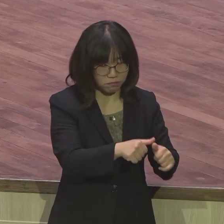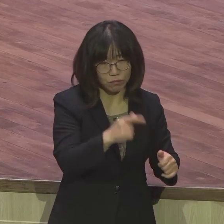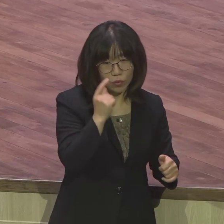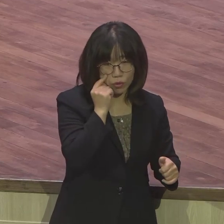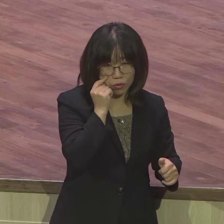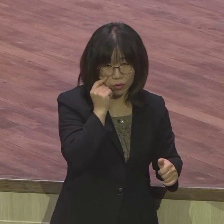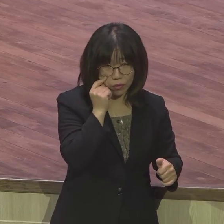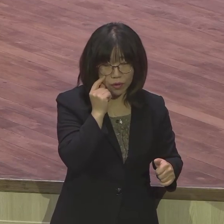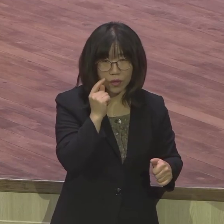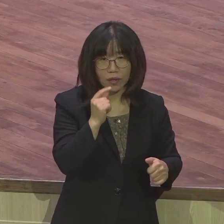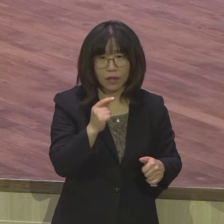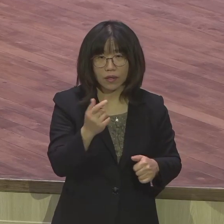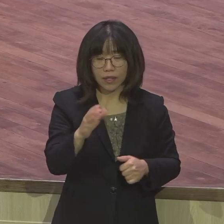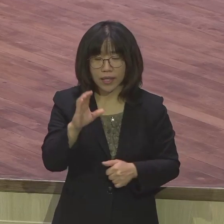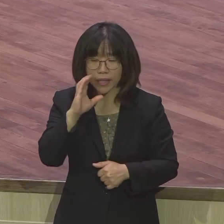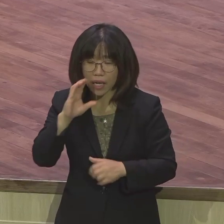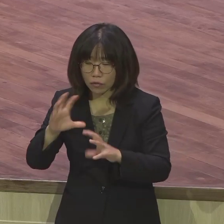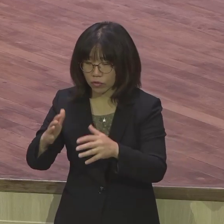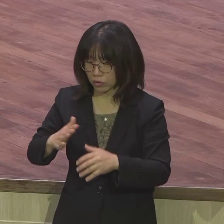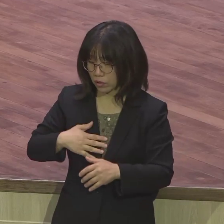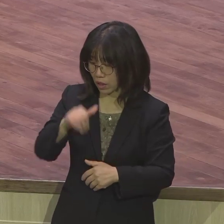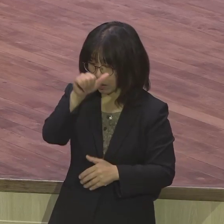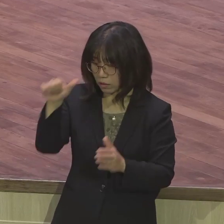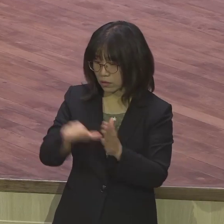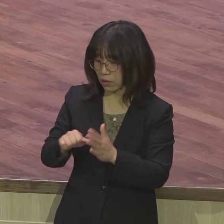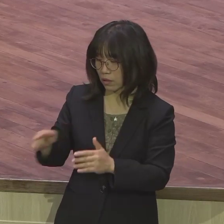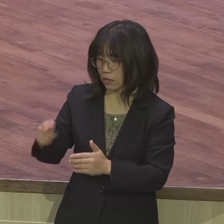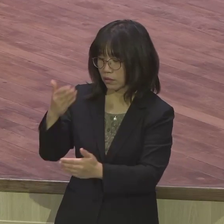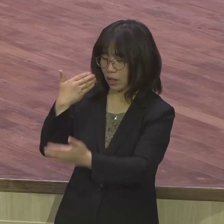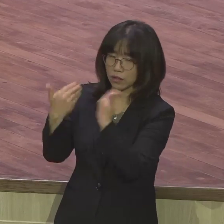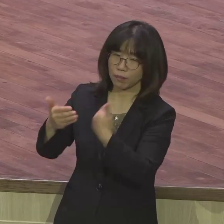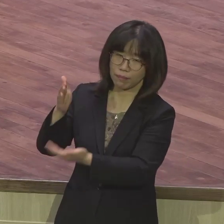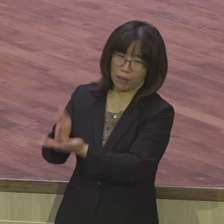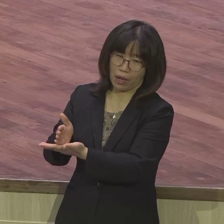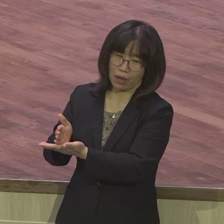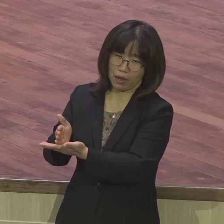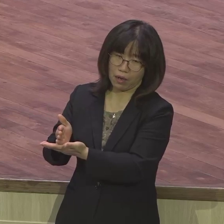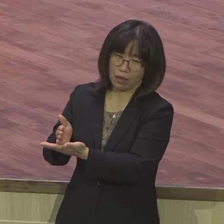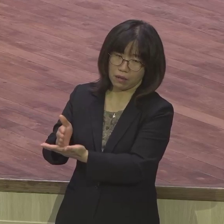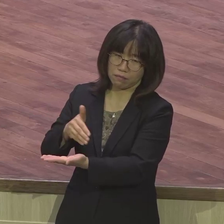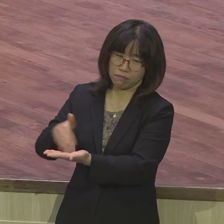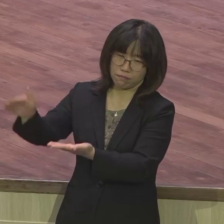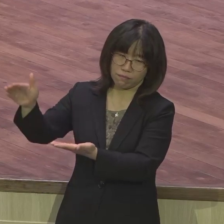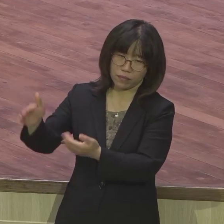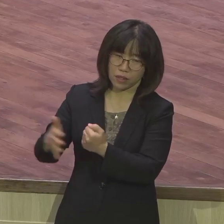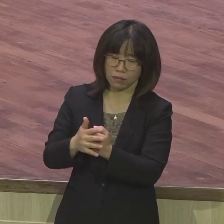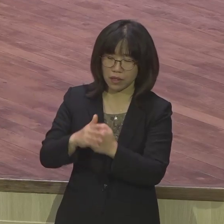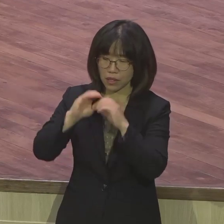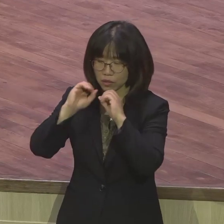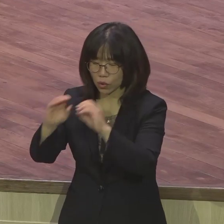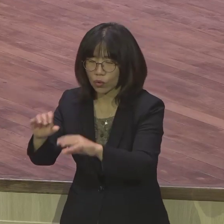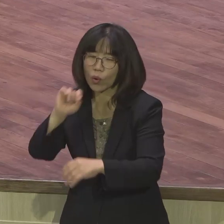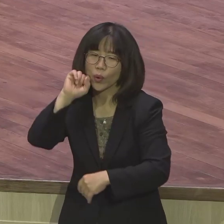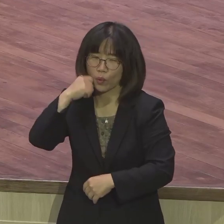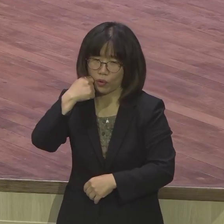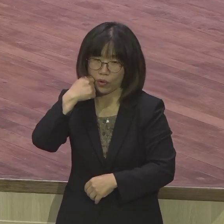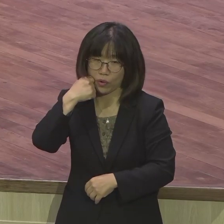태국은 안 그렇다네. 왜 당신이 나의 인생을 참관하냐고. 그래가지고 피해 안 주기 전도를 못한대. 그리고 특별히